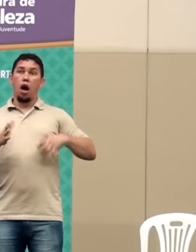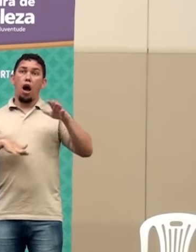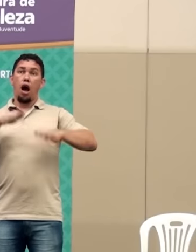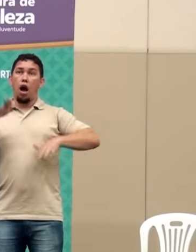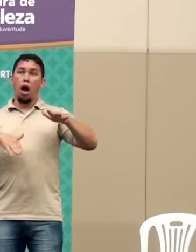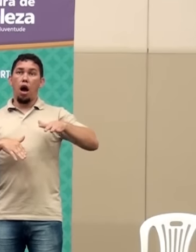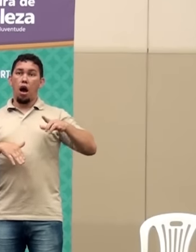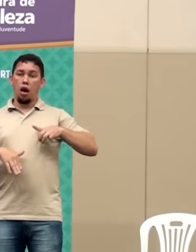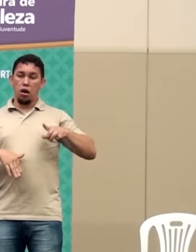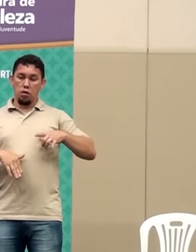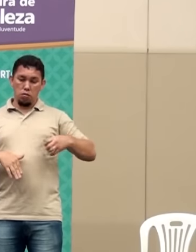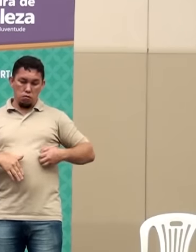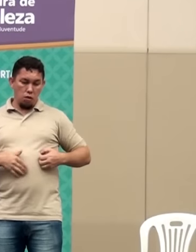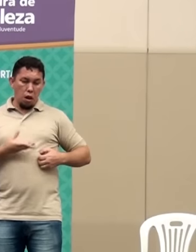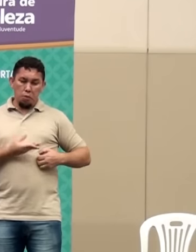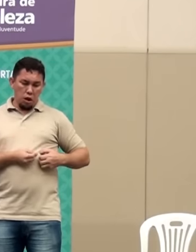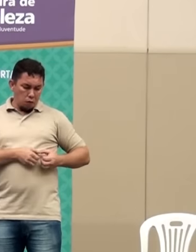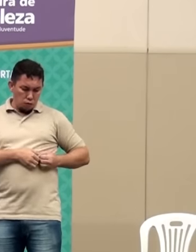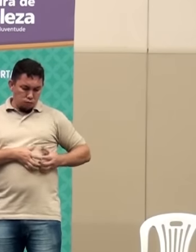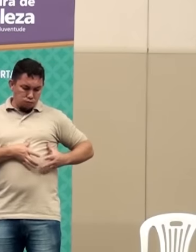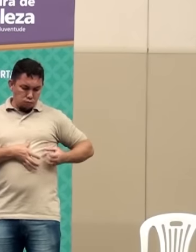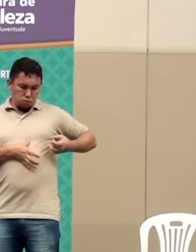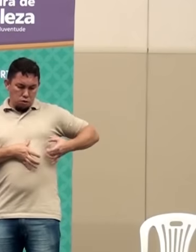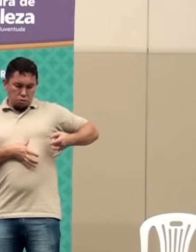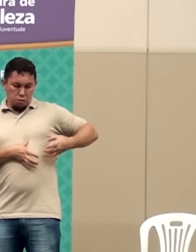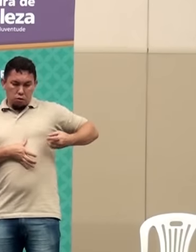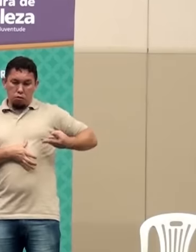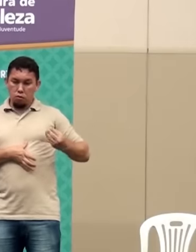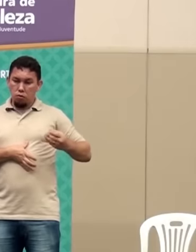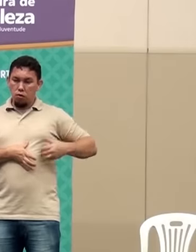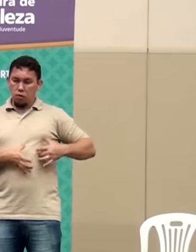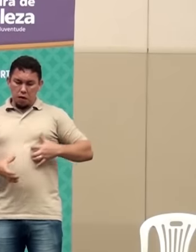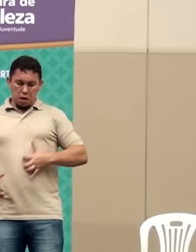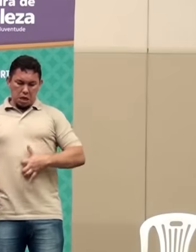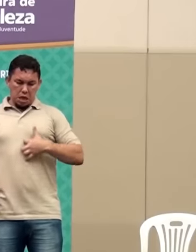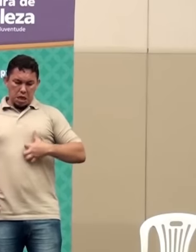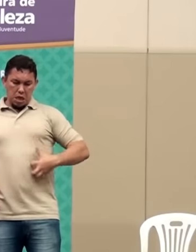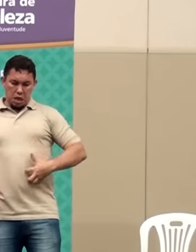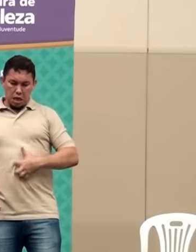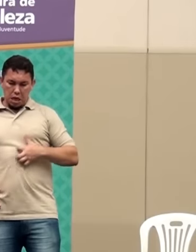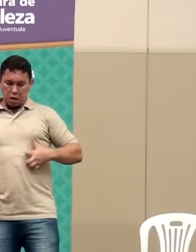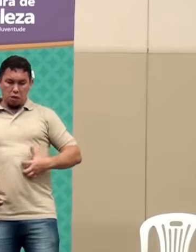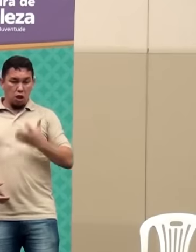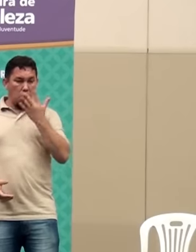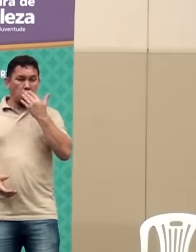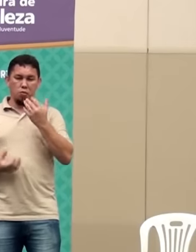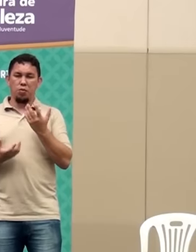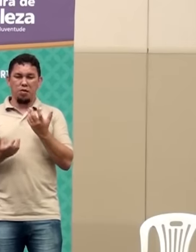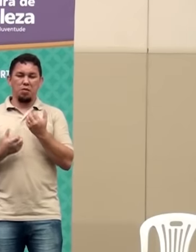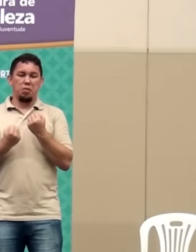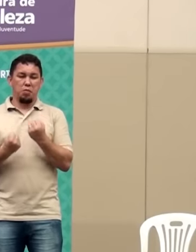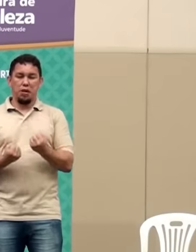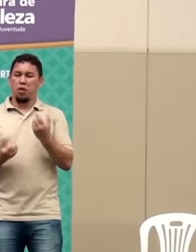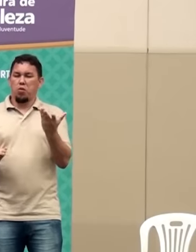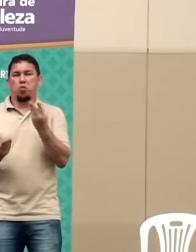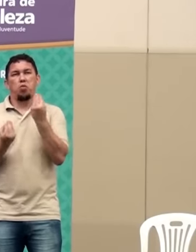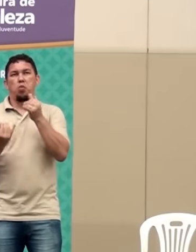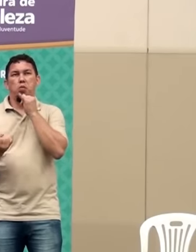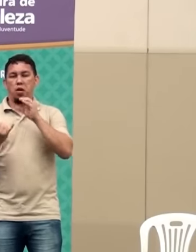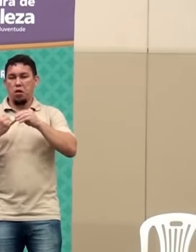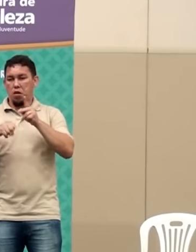vezes a gente libera ácido clorídrico demais. A gente às vezes tem azia porque às vezes come umas coisas meio pesadas, né?